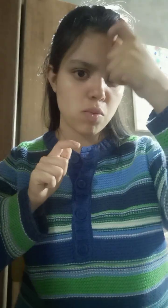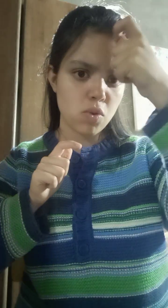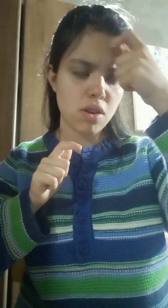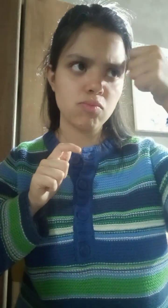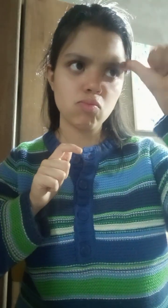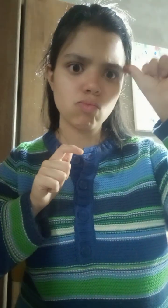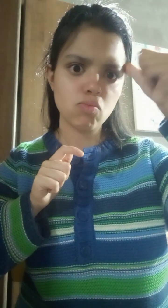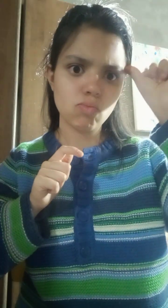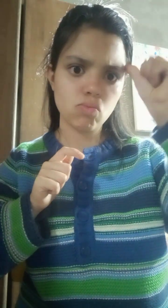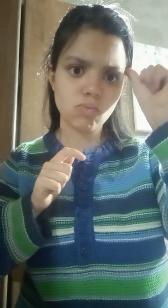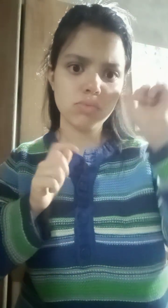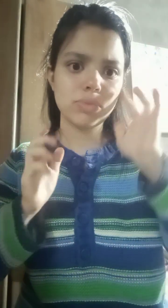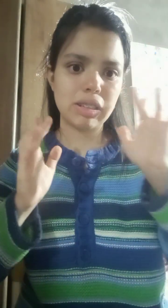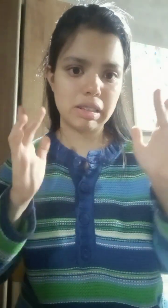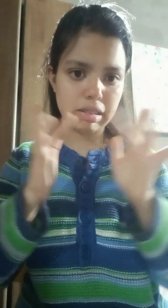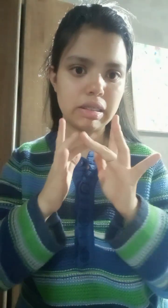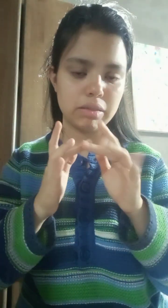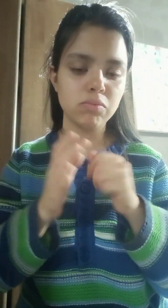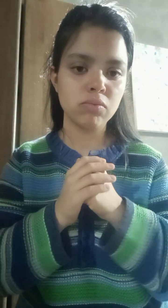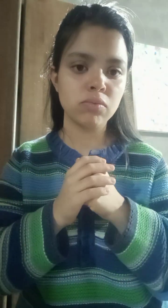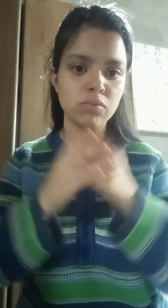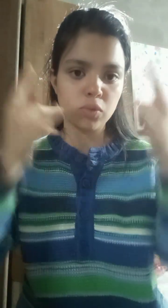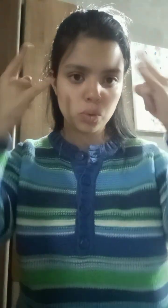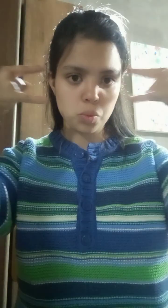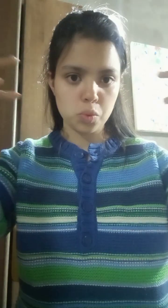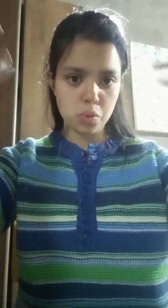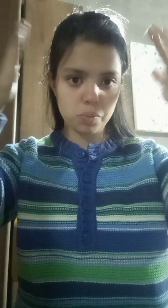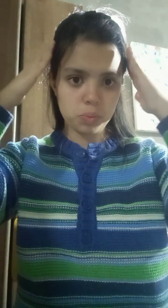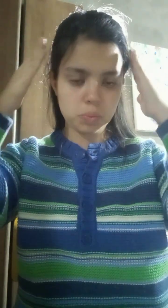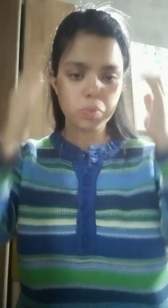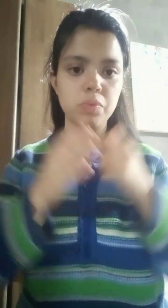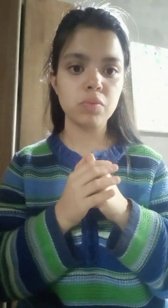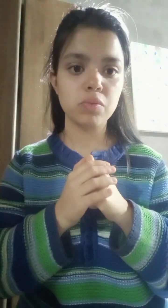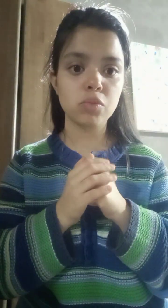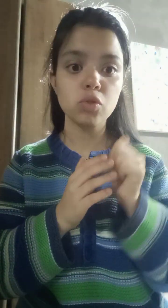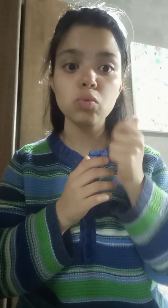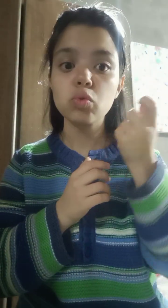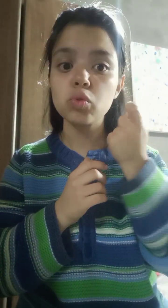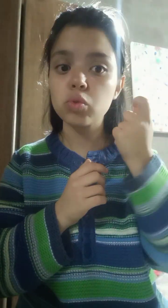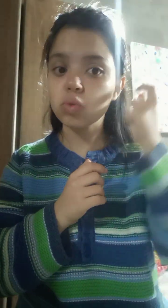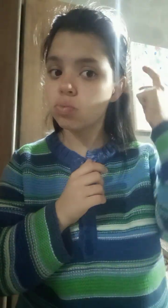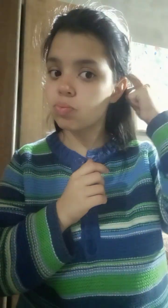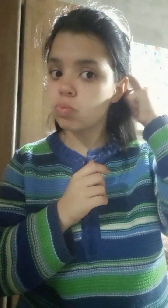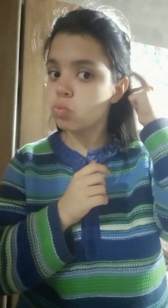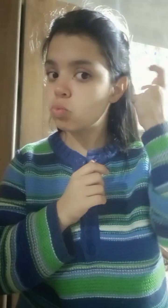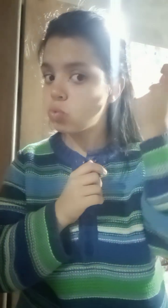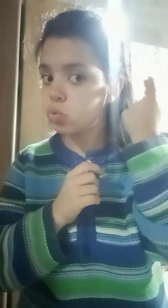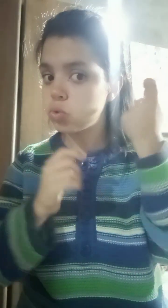lado, tronco del encéfalo. Y ahí está la conciencia, la respiración, el ritmo cardíaco.